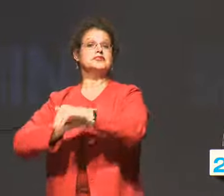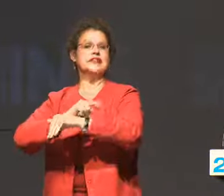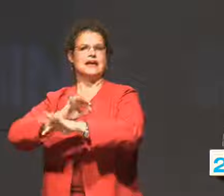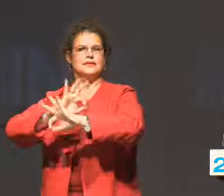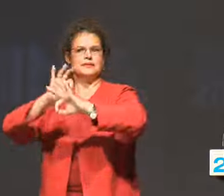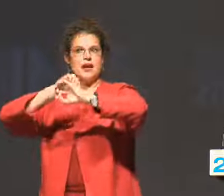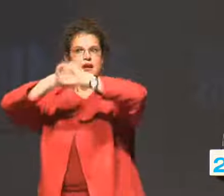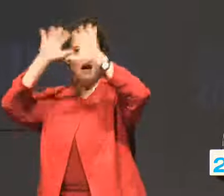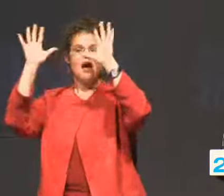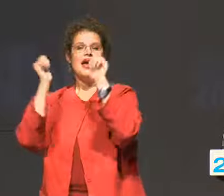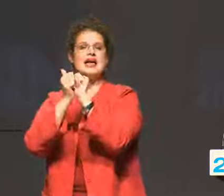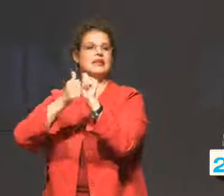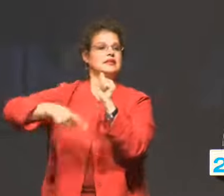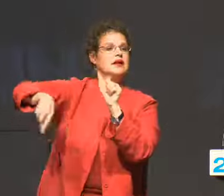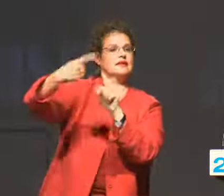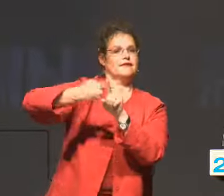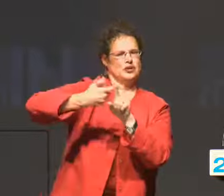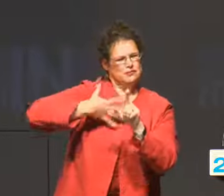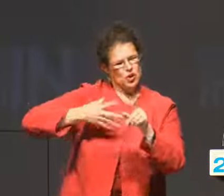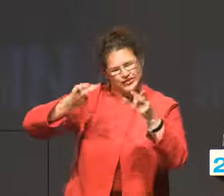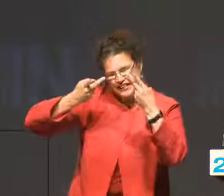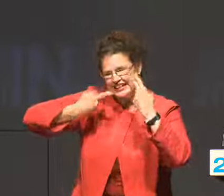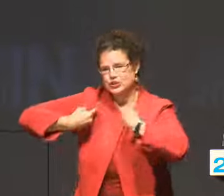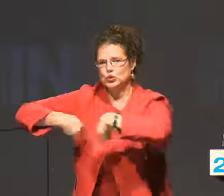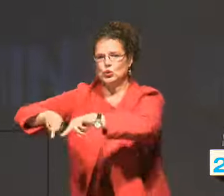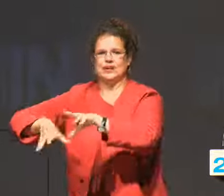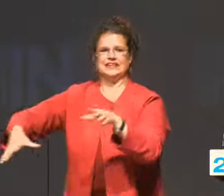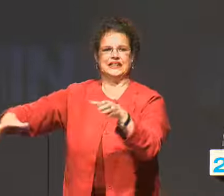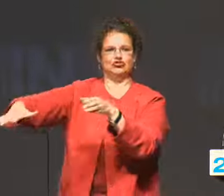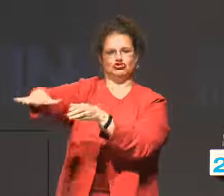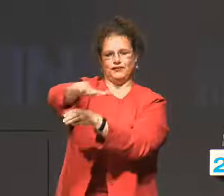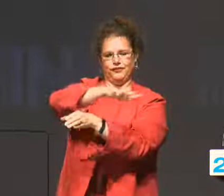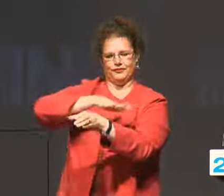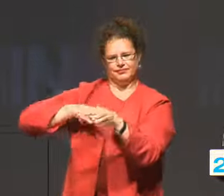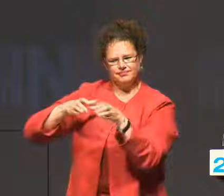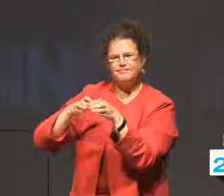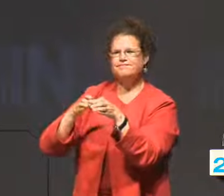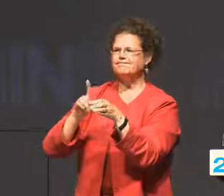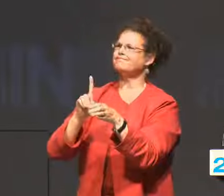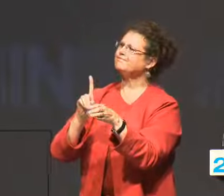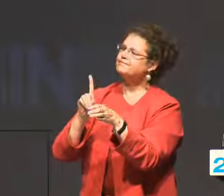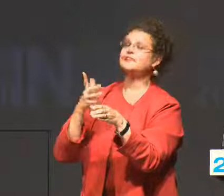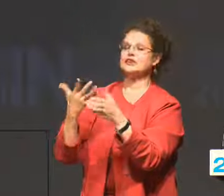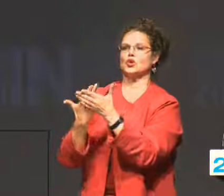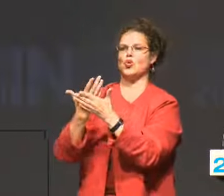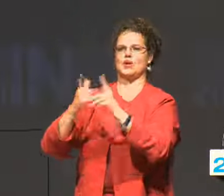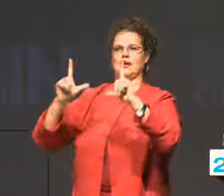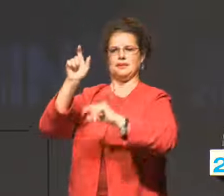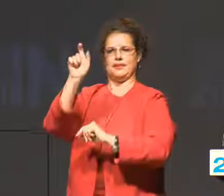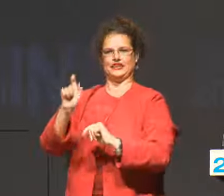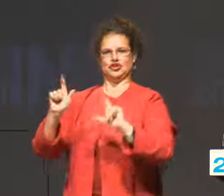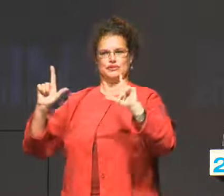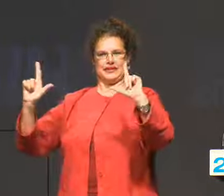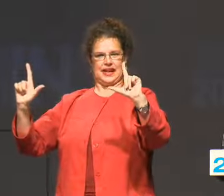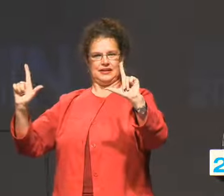bisschen näher an die Gesellschaft, behinderte Menschen. Und dann aber irgendwann haben Eltern auch gefordert, dass ihre